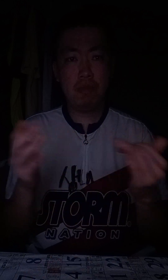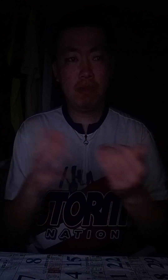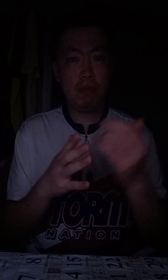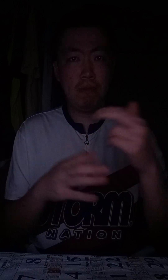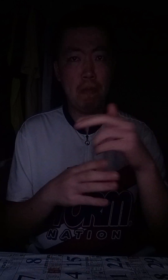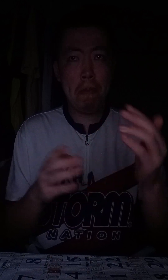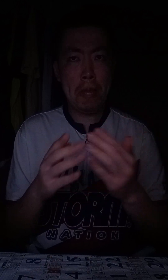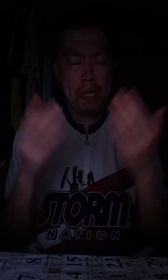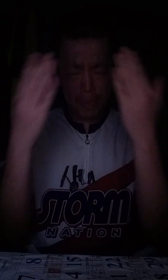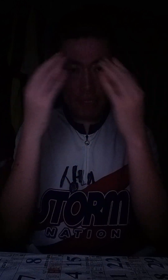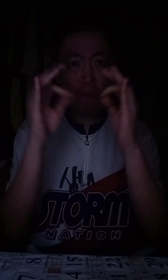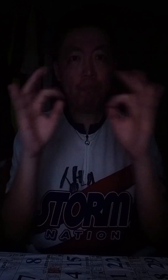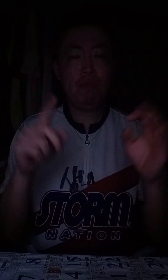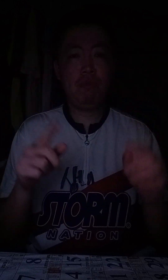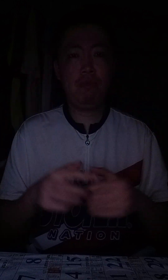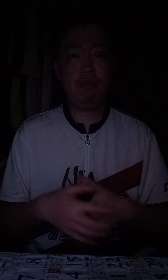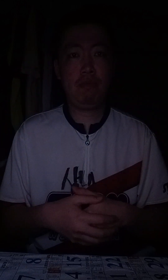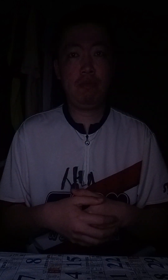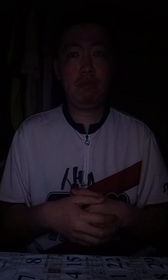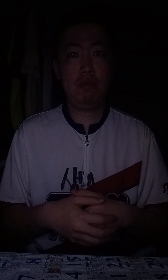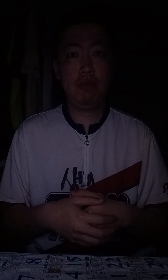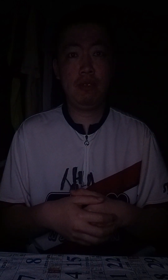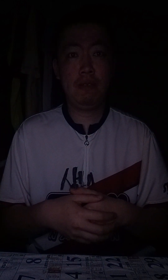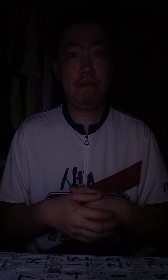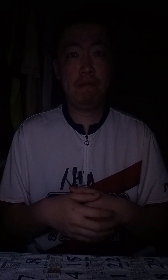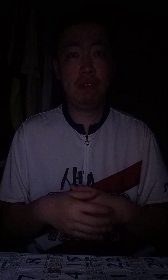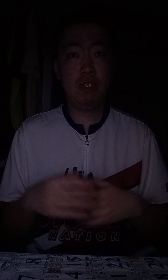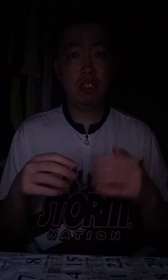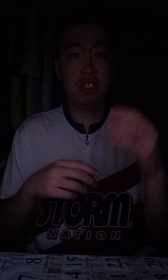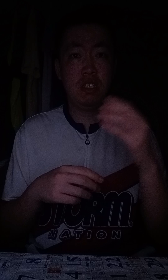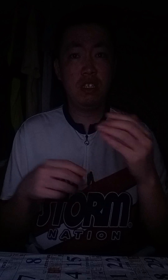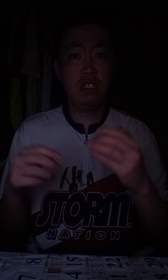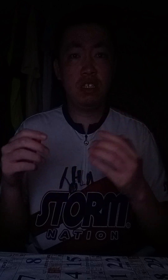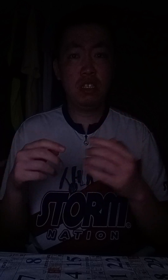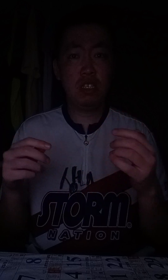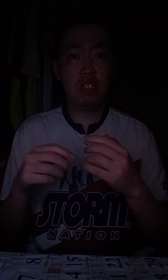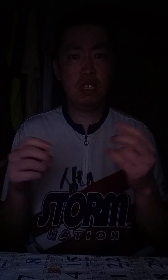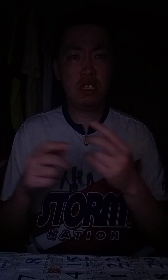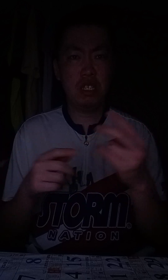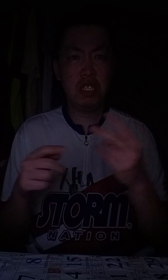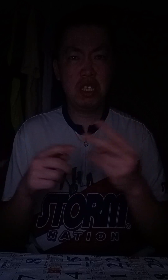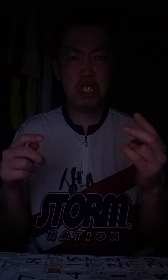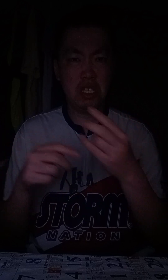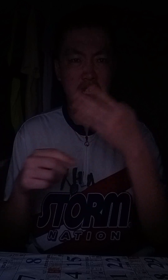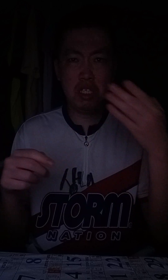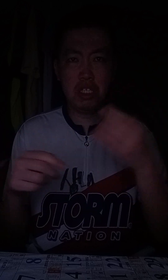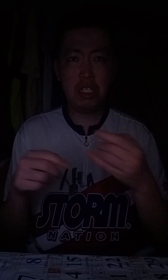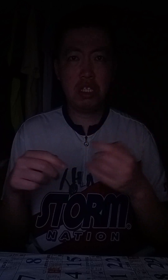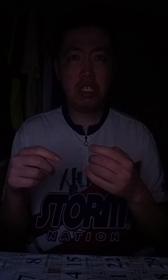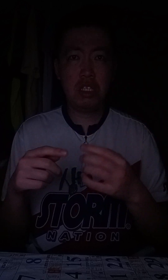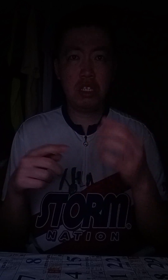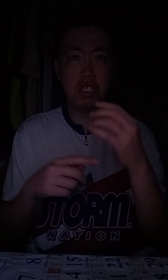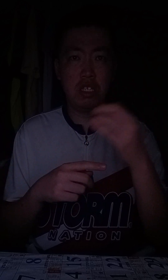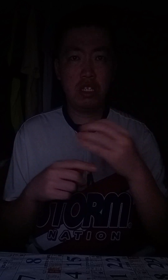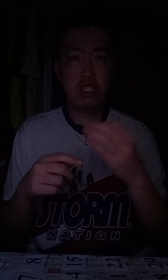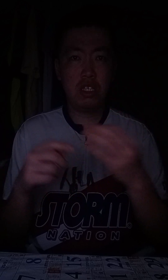마을버스의 참혹한 모습입니다. 이 좌석부터 천장까지 버스 내부는 그름을 뒤집어 쓰면서 완전히 새까맣게